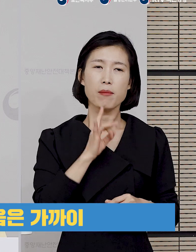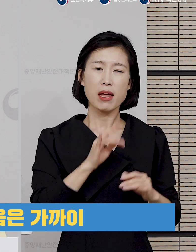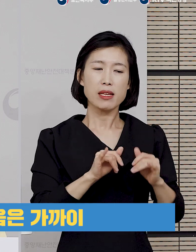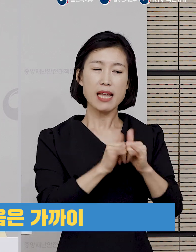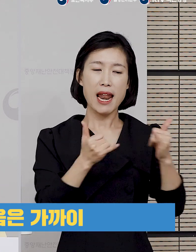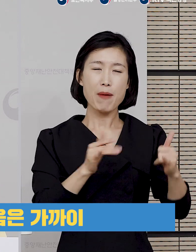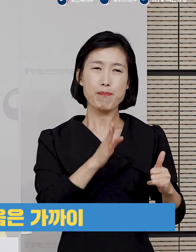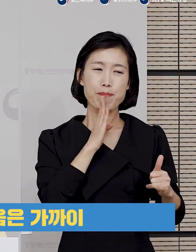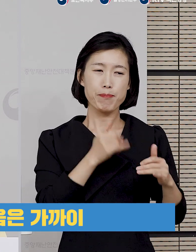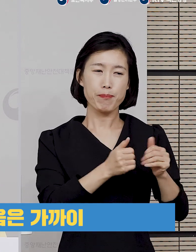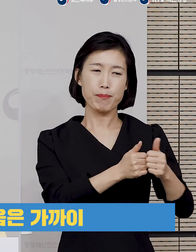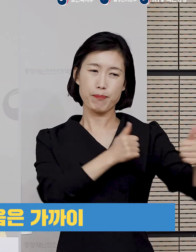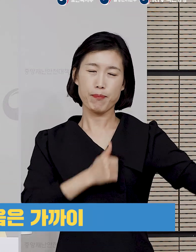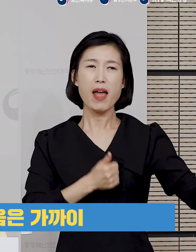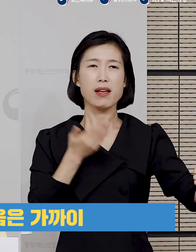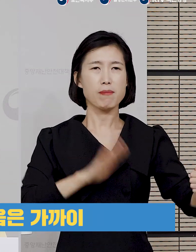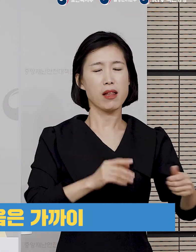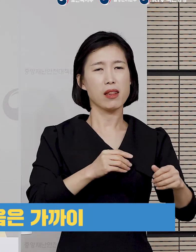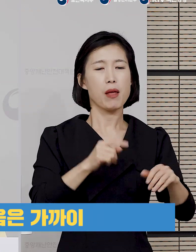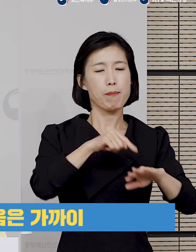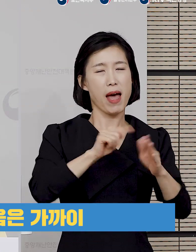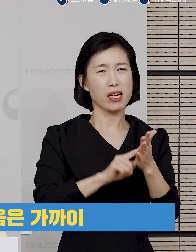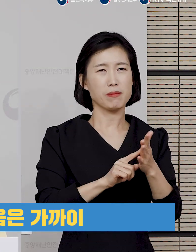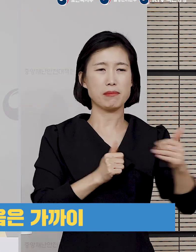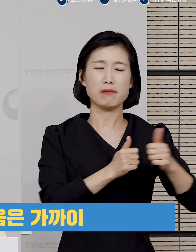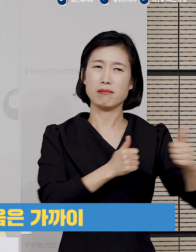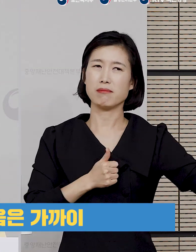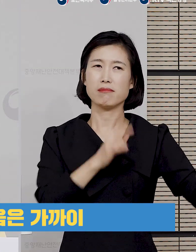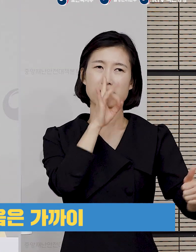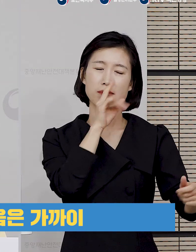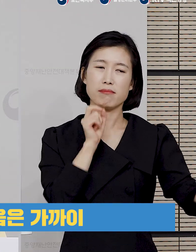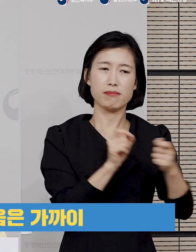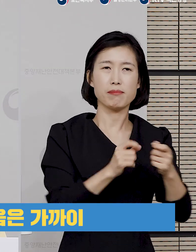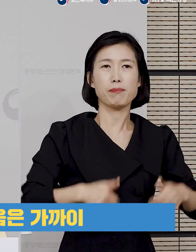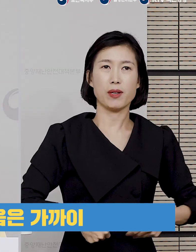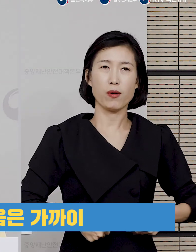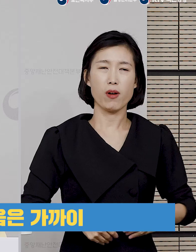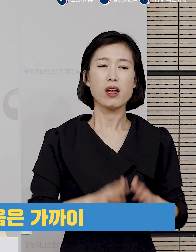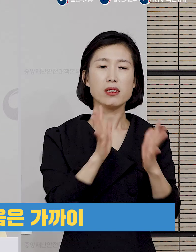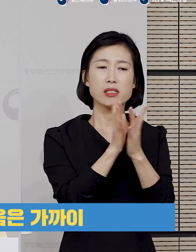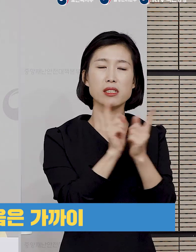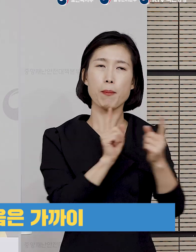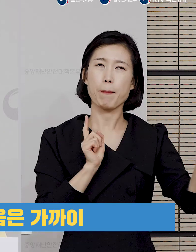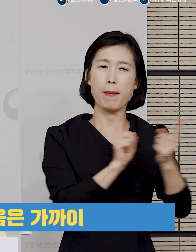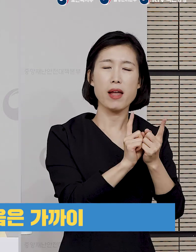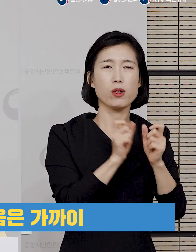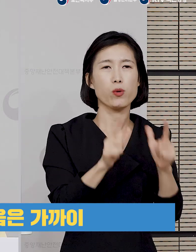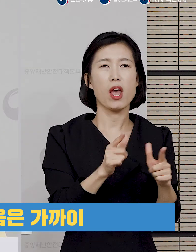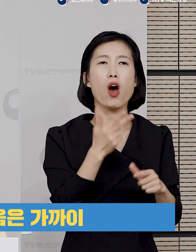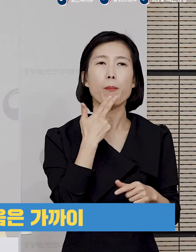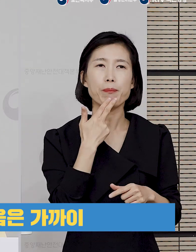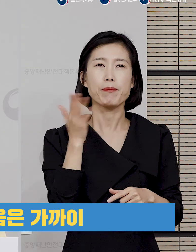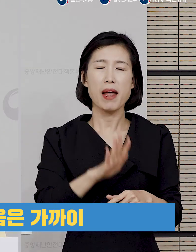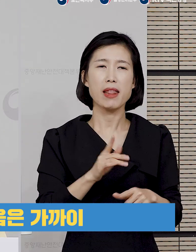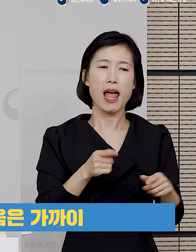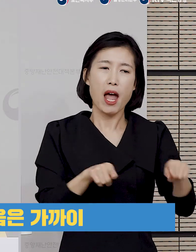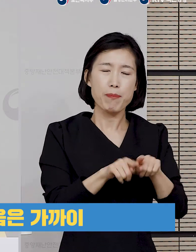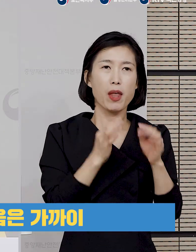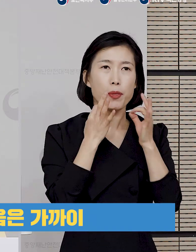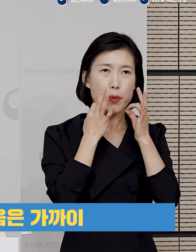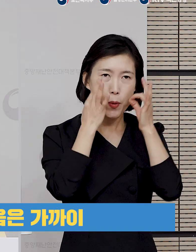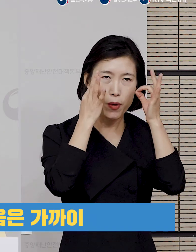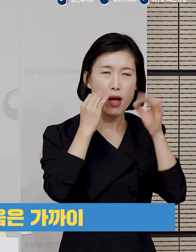사람들 사이의 거리는 멀어져도 마음은 가까이 할 필요가 있습니다 직접 만날 기회가 줄 더라도